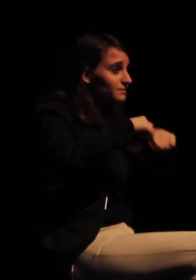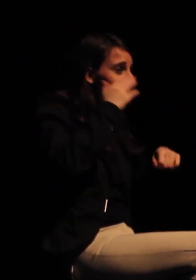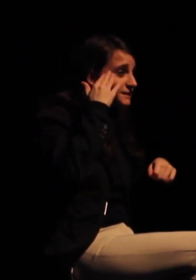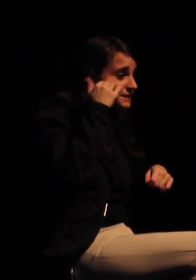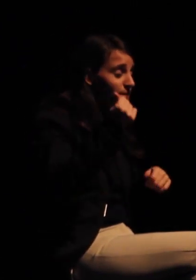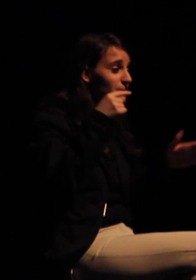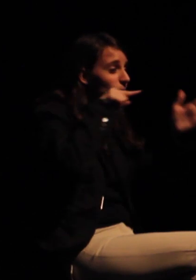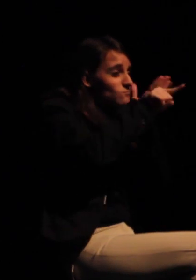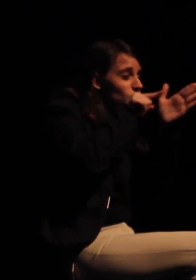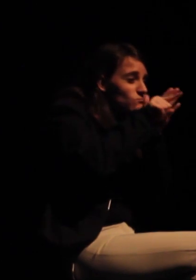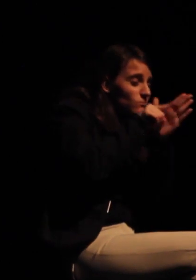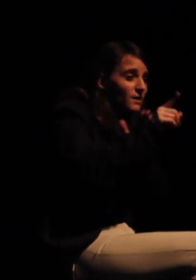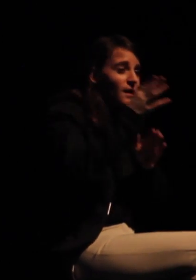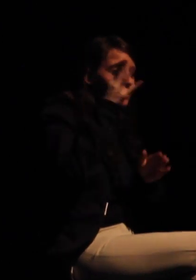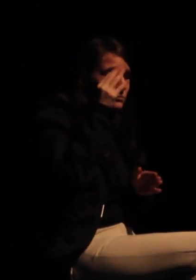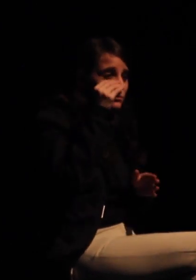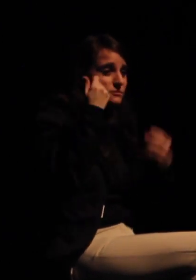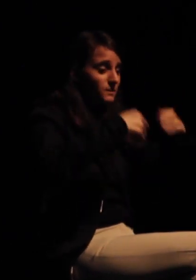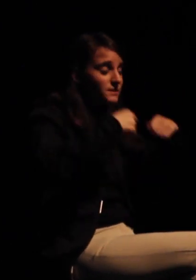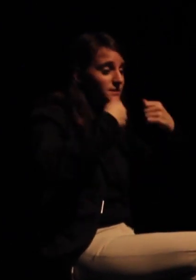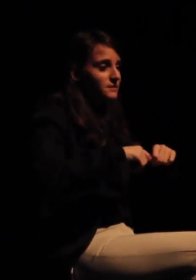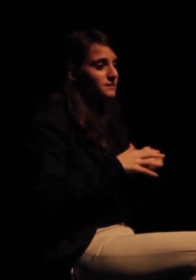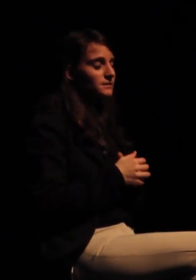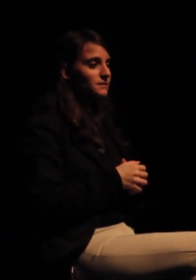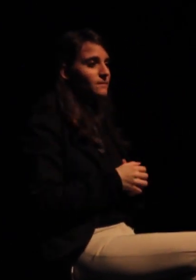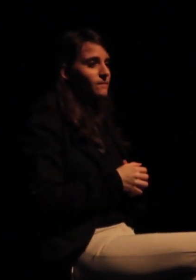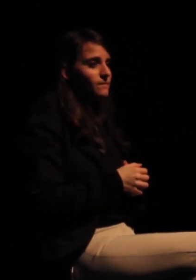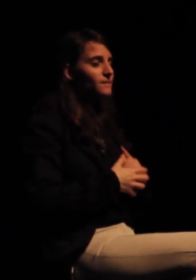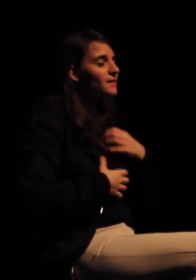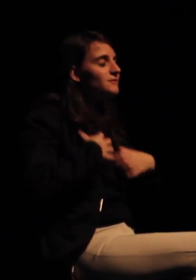vocês têm que perguntar. E isso tudo forma inspiração.